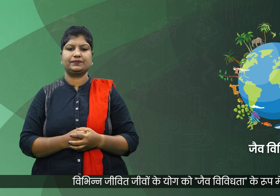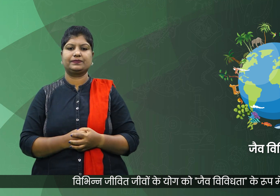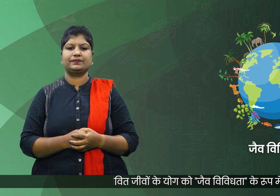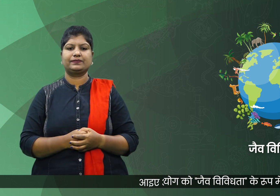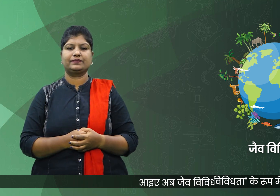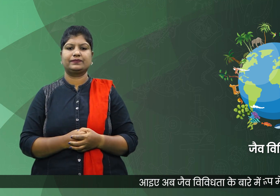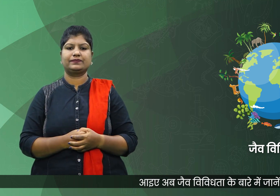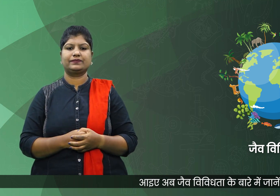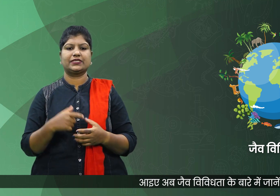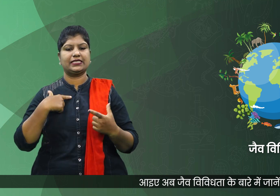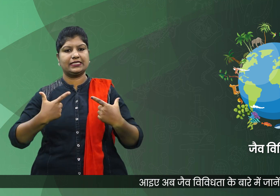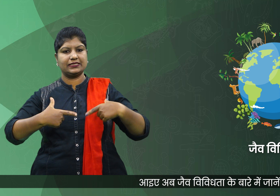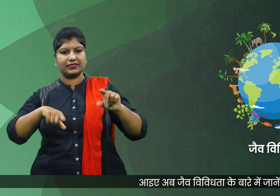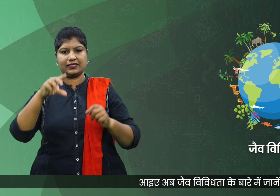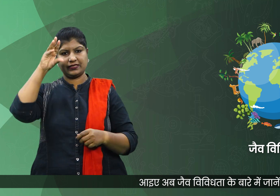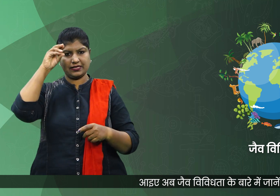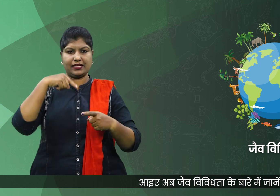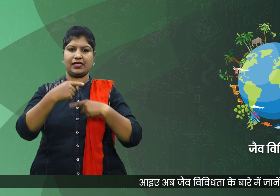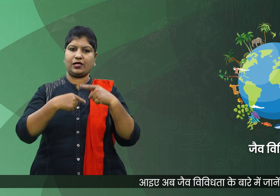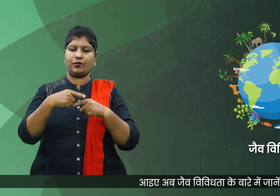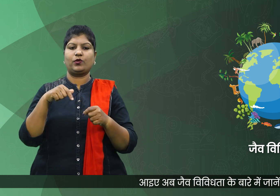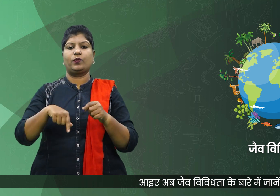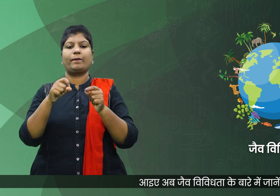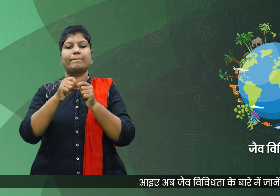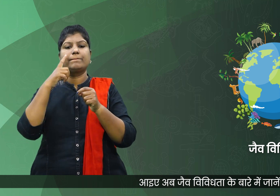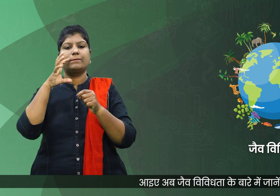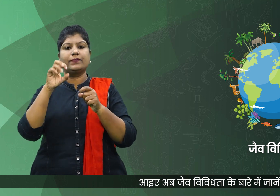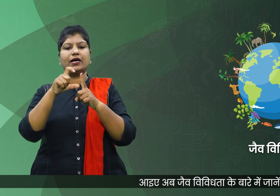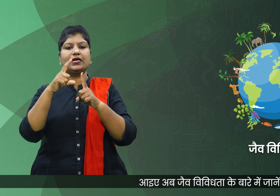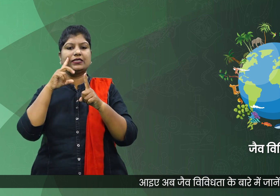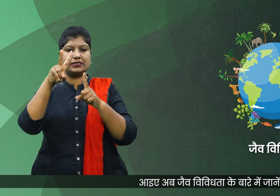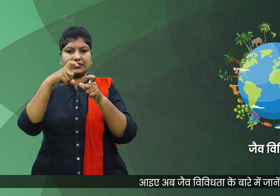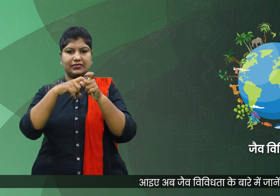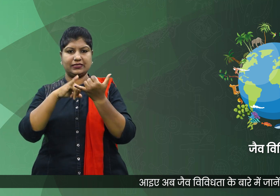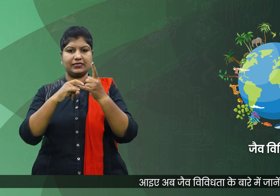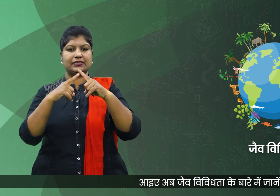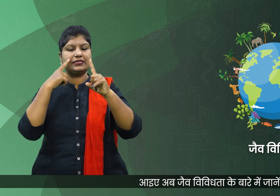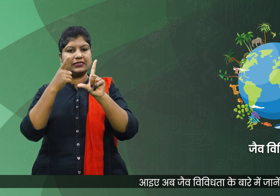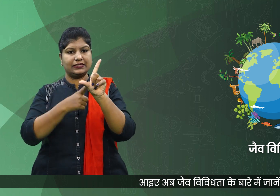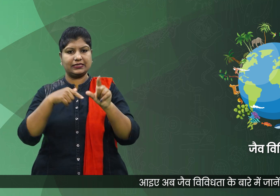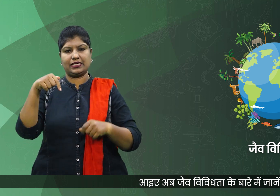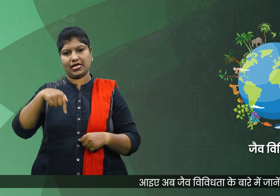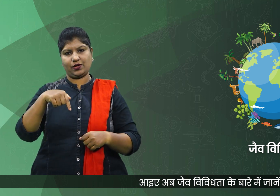आईए अब जैव विवित्ता के बारे में जाने।